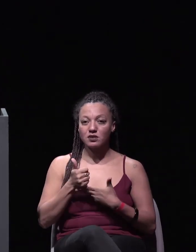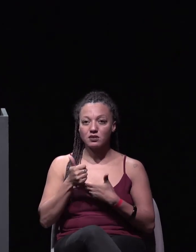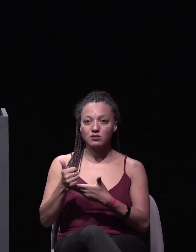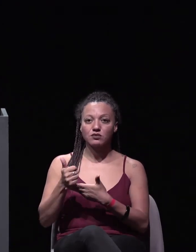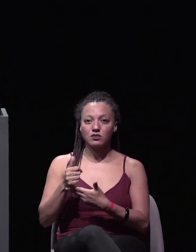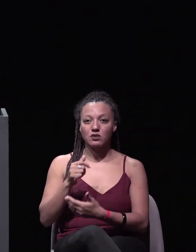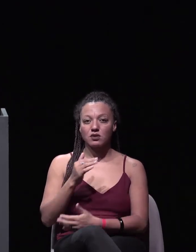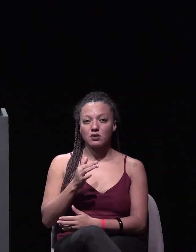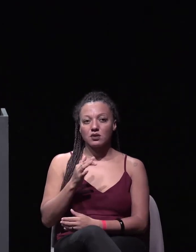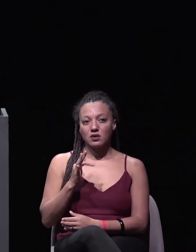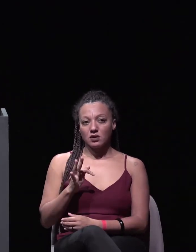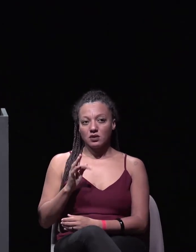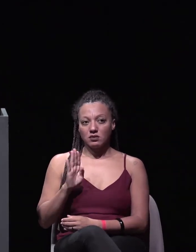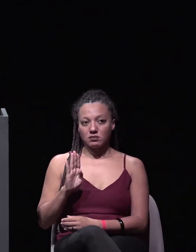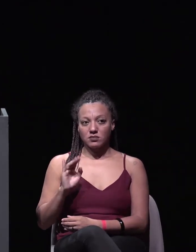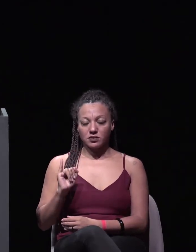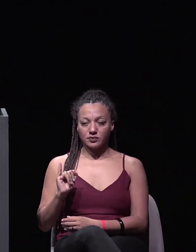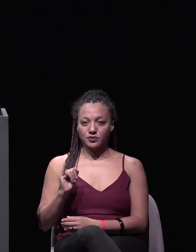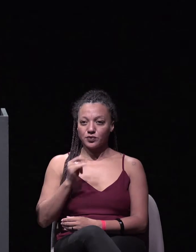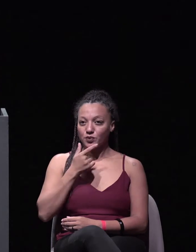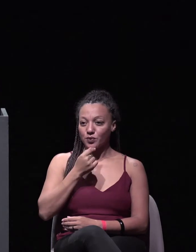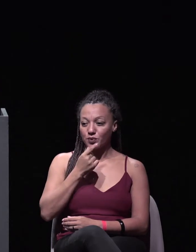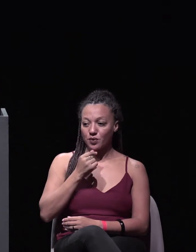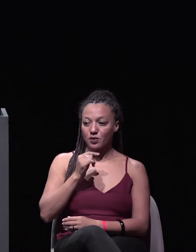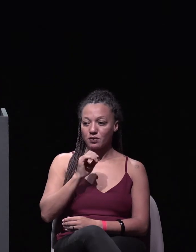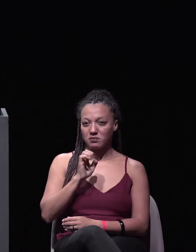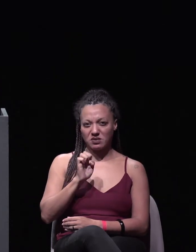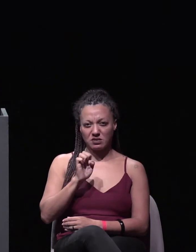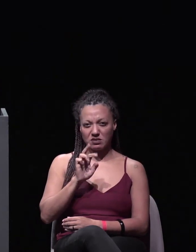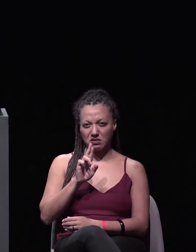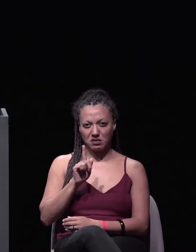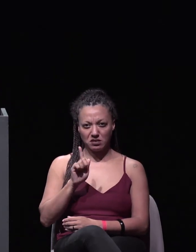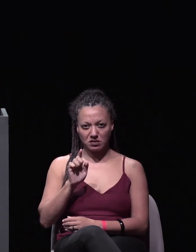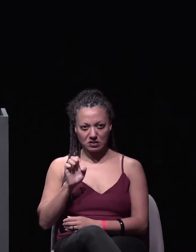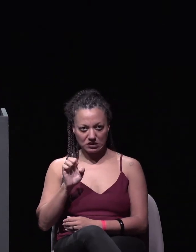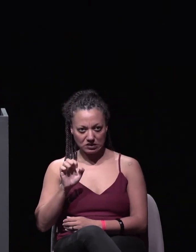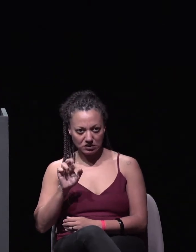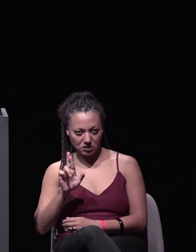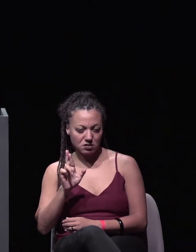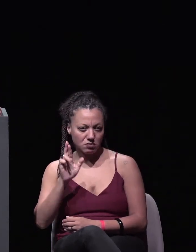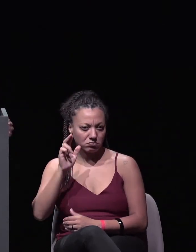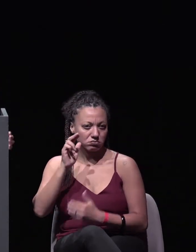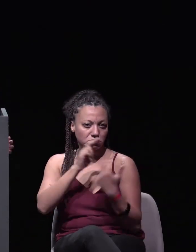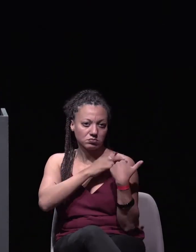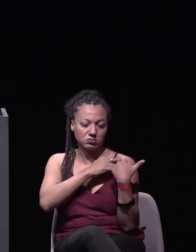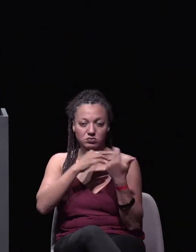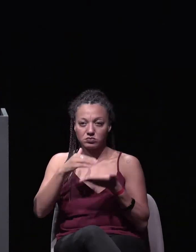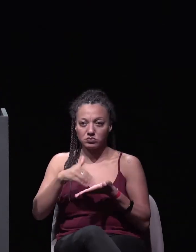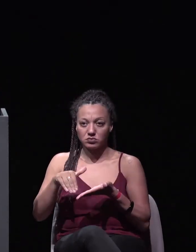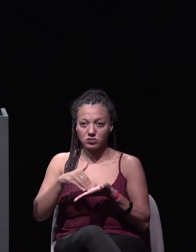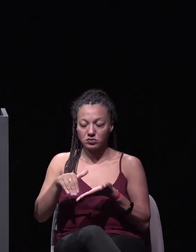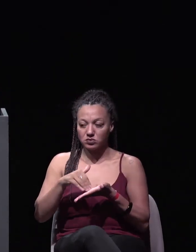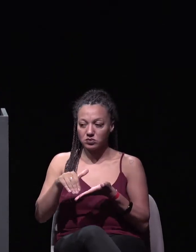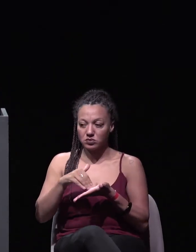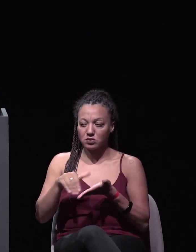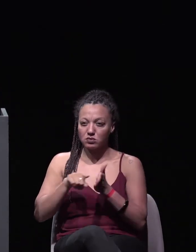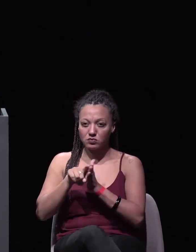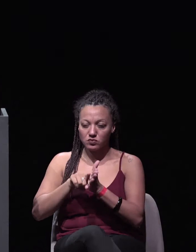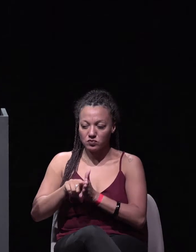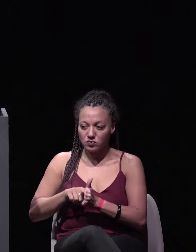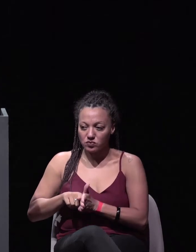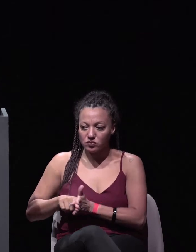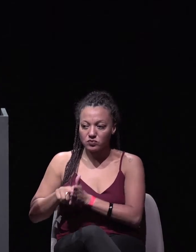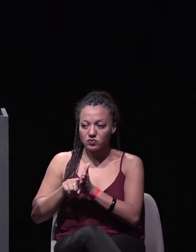FBI. E o Edgar Hoover, que era o responsável, né, por esse escritório de